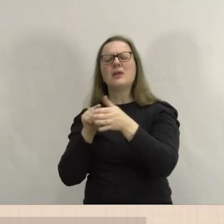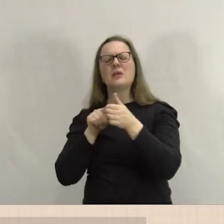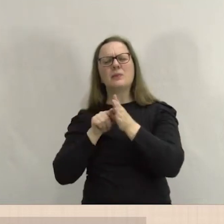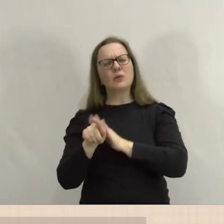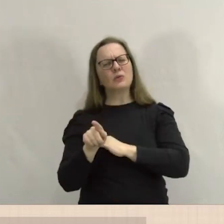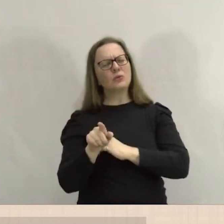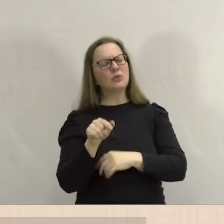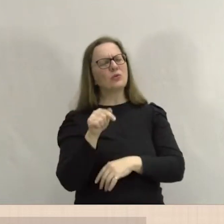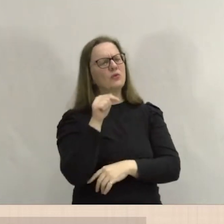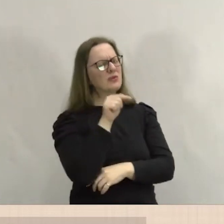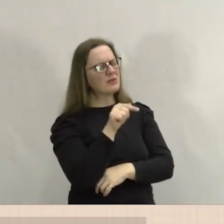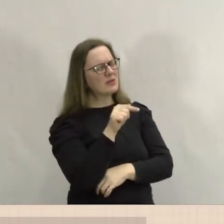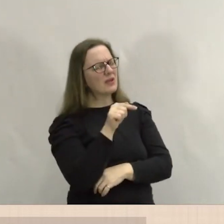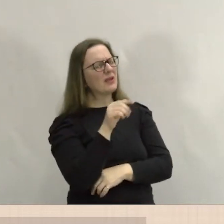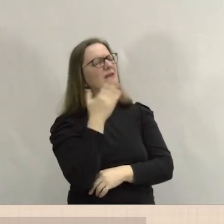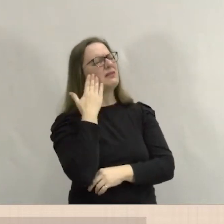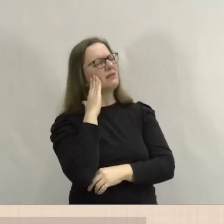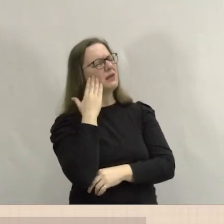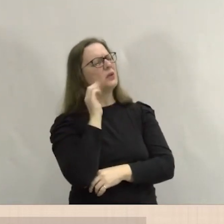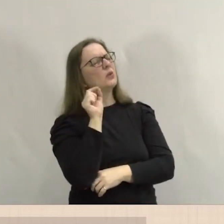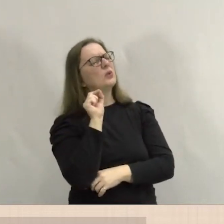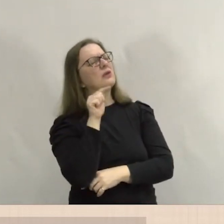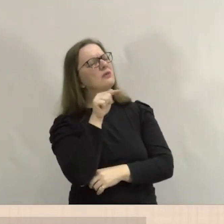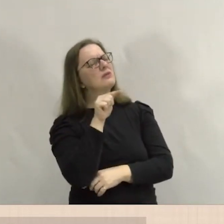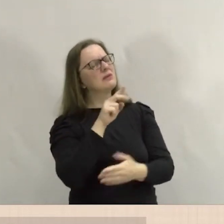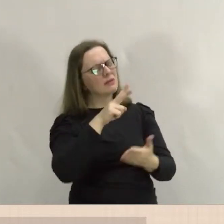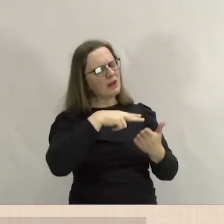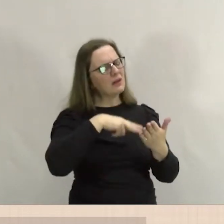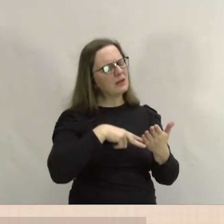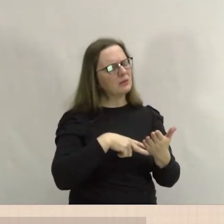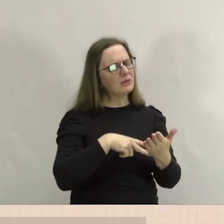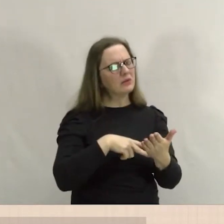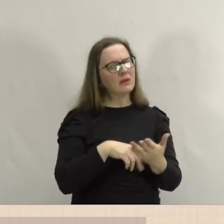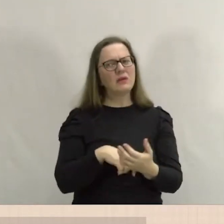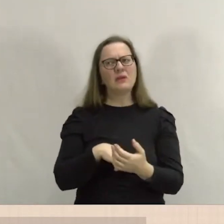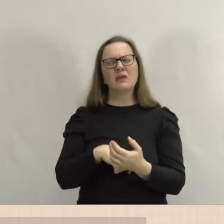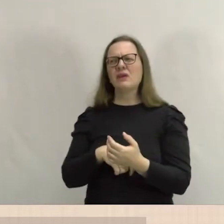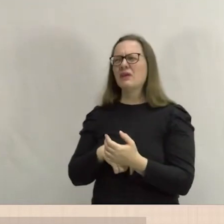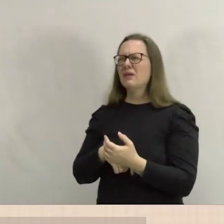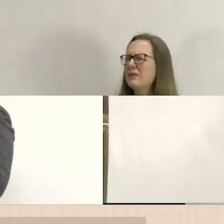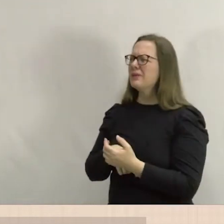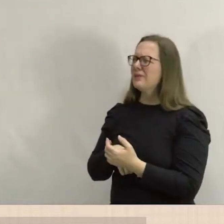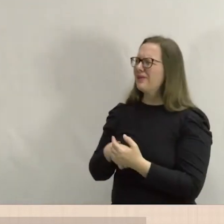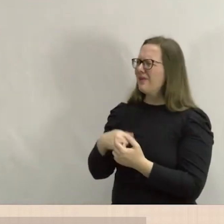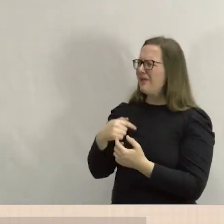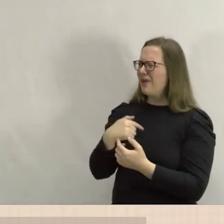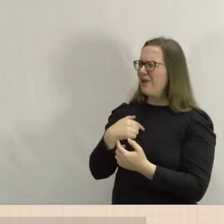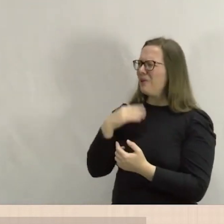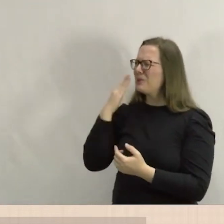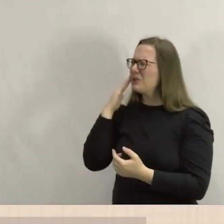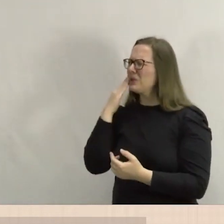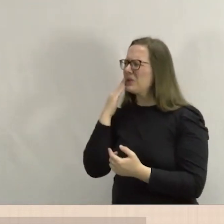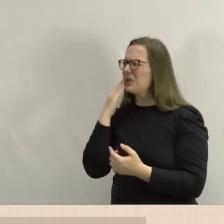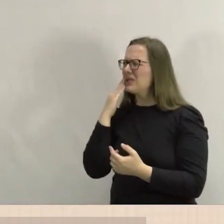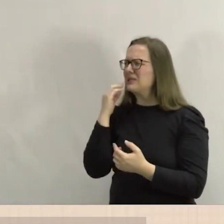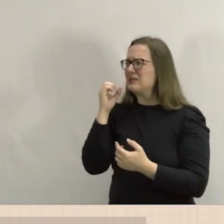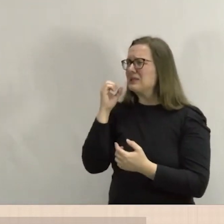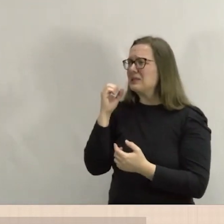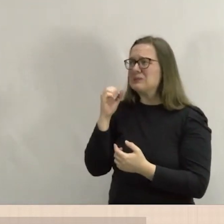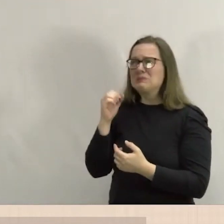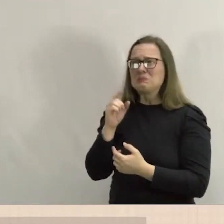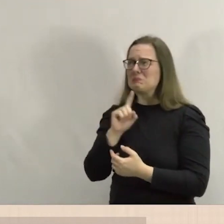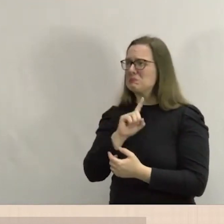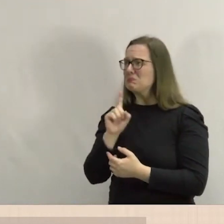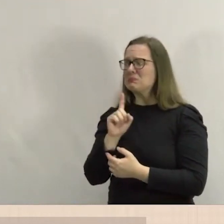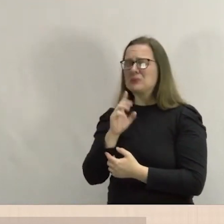lendo? Ele respondeu: como poderei entender se alguém não me explicar? E